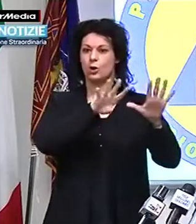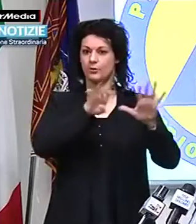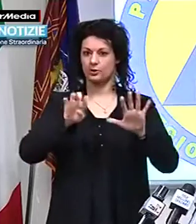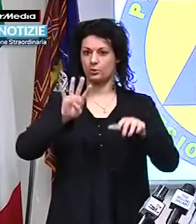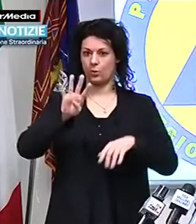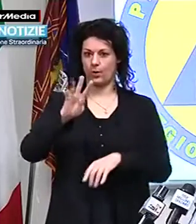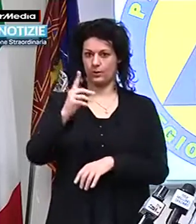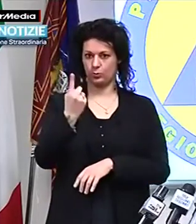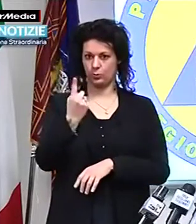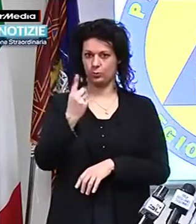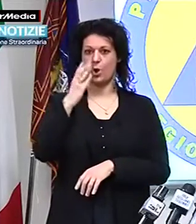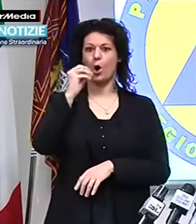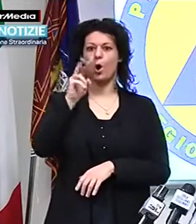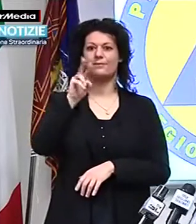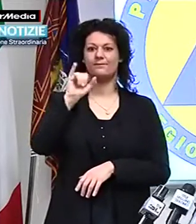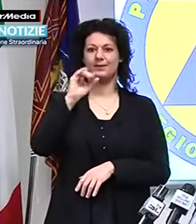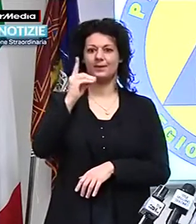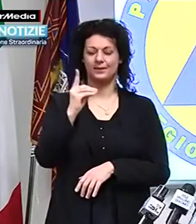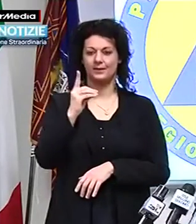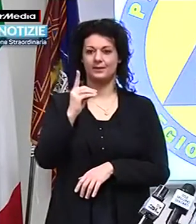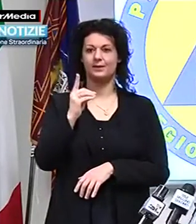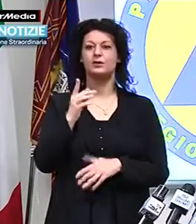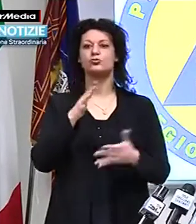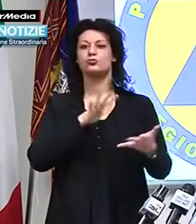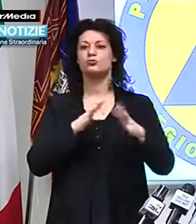1941 Covid, poi abbiamo 8.000 rotti,